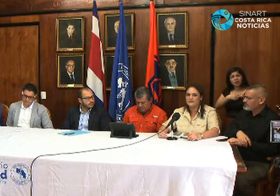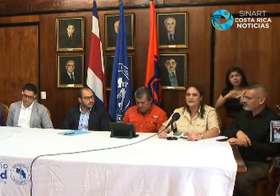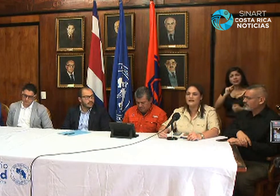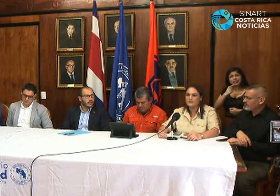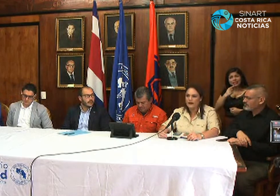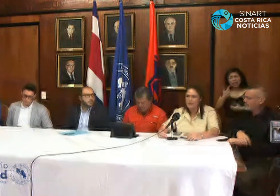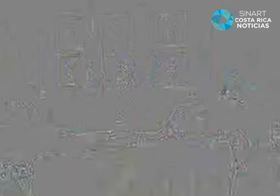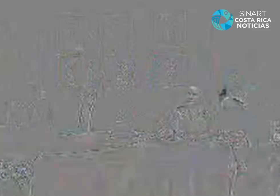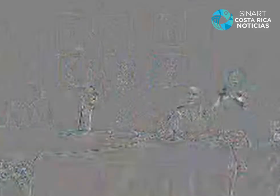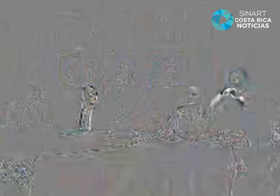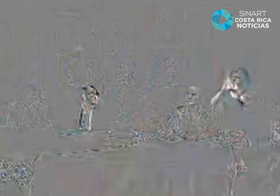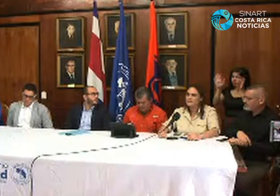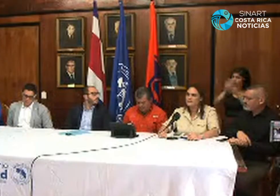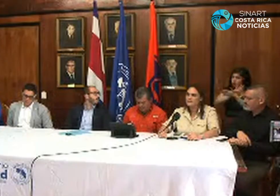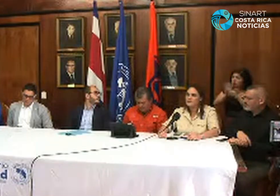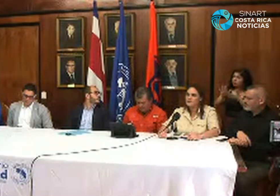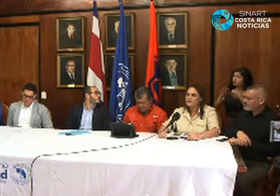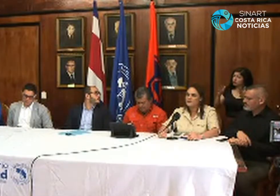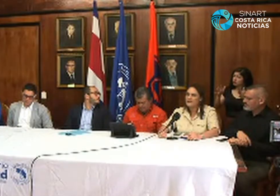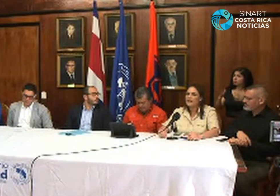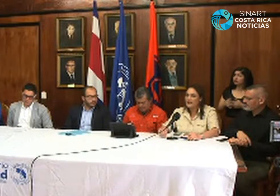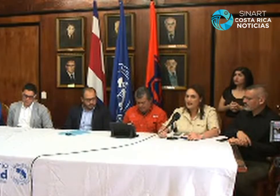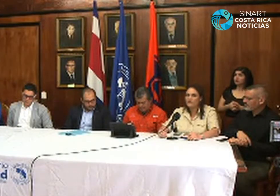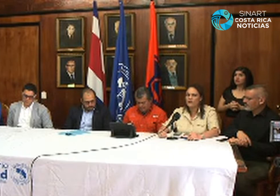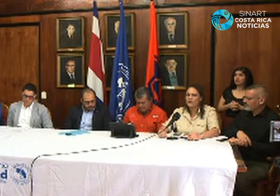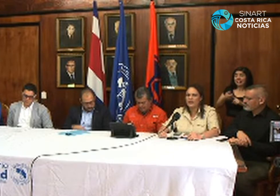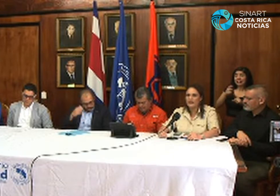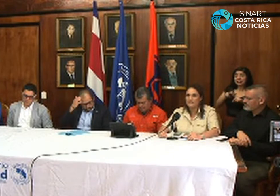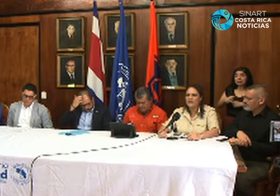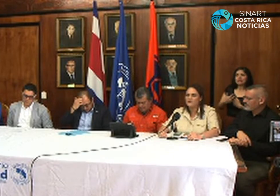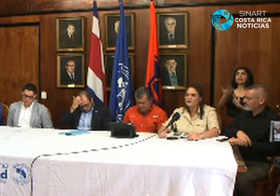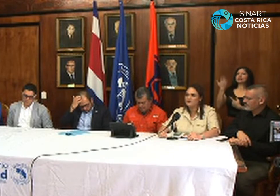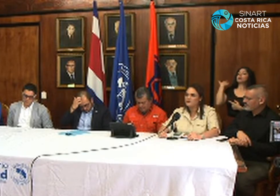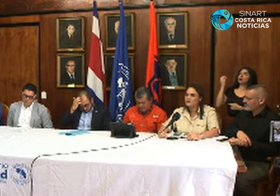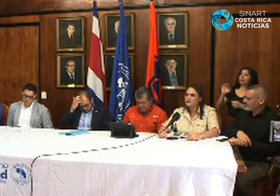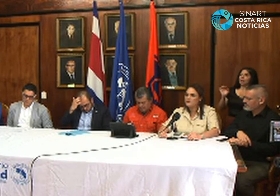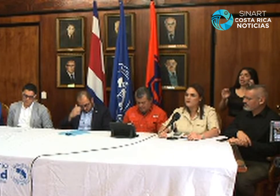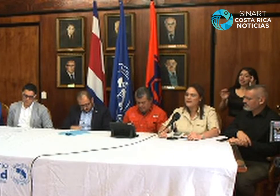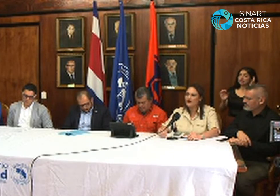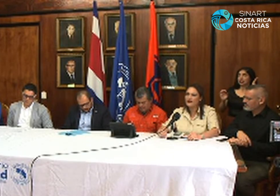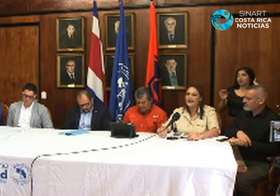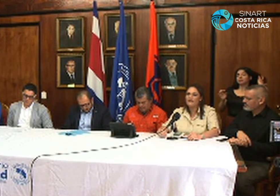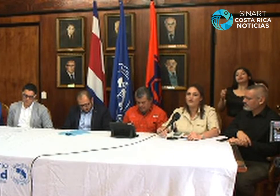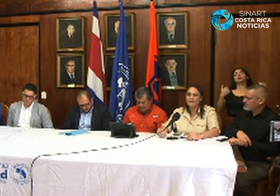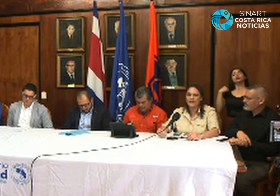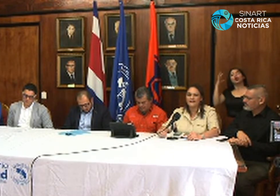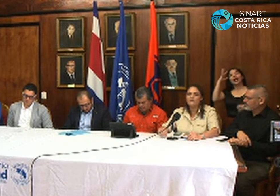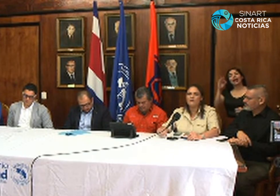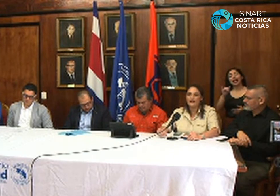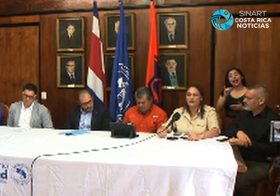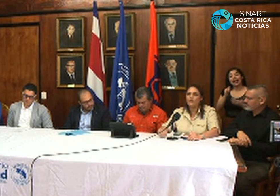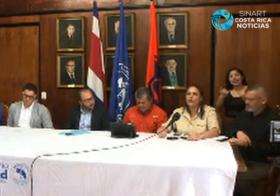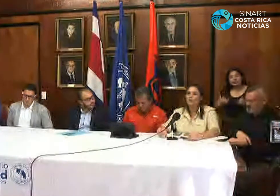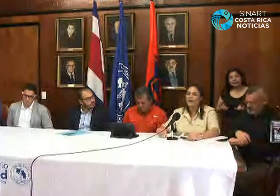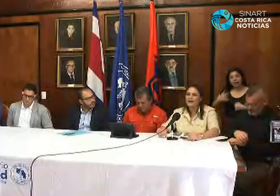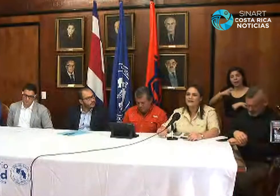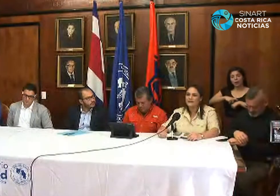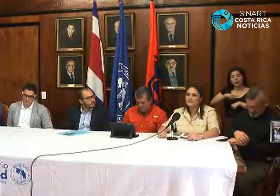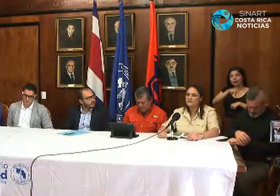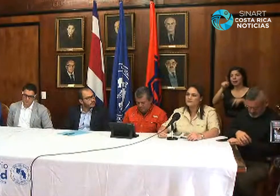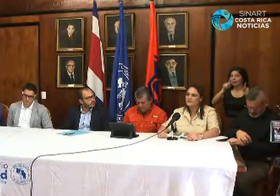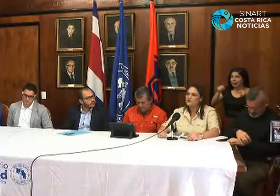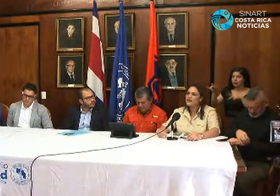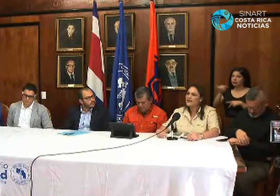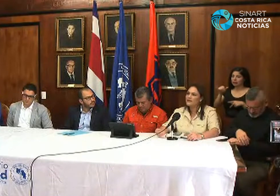seria, transparente, desde el inicio de la emergencia. Creo que es la forma, es el momento de